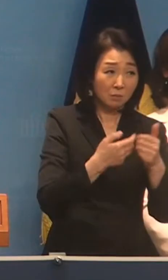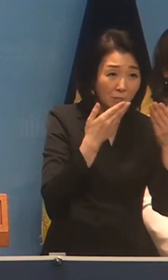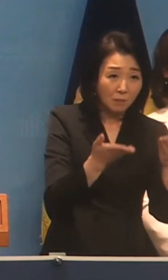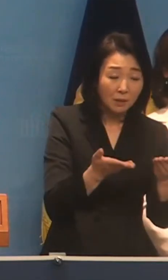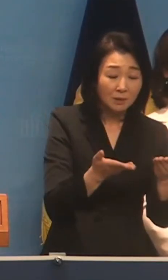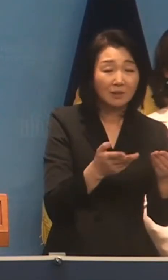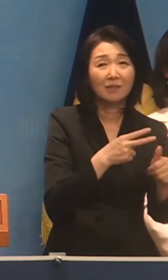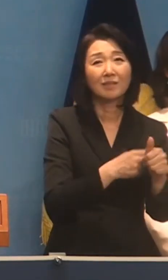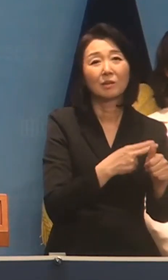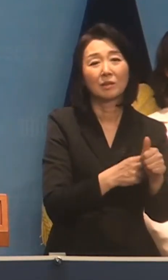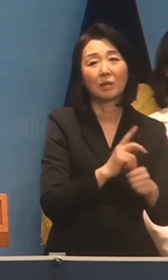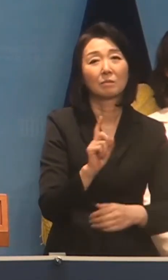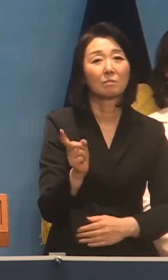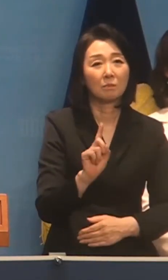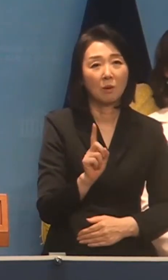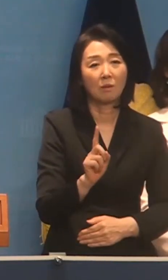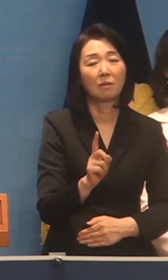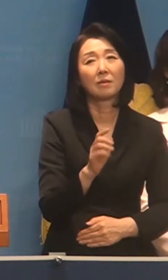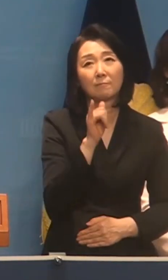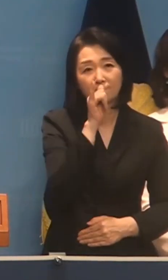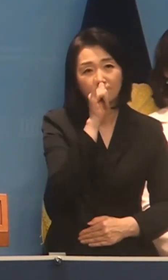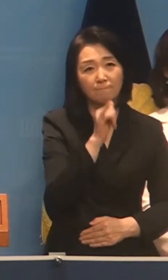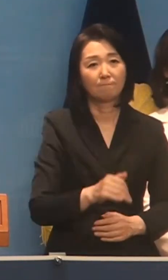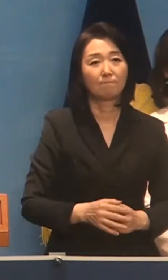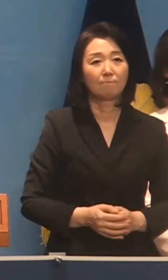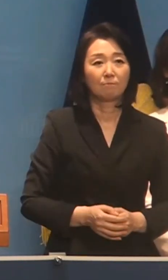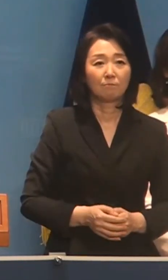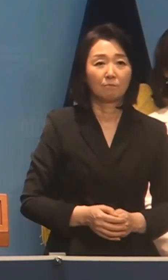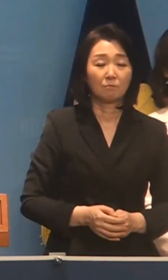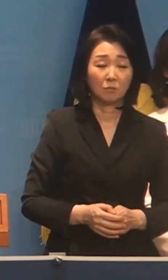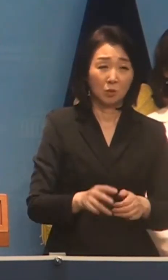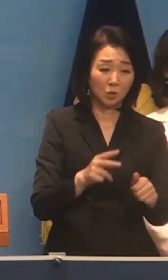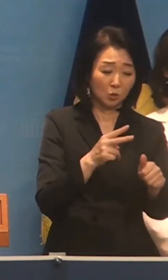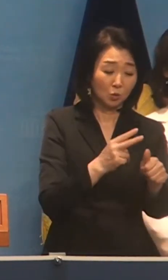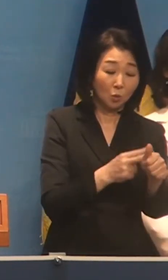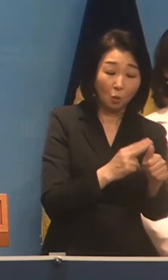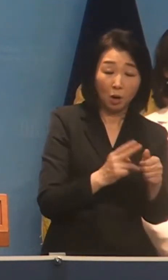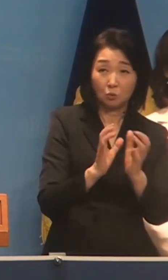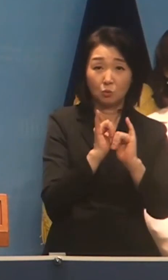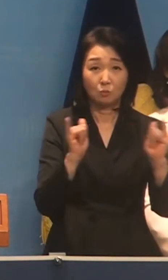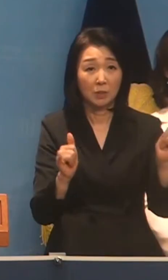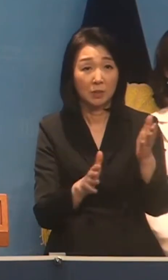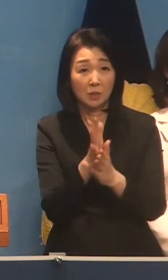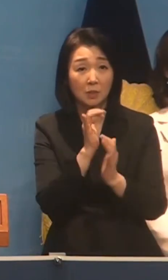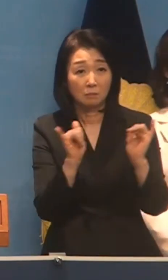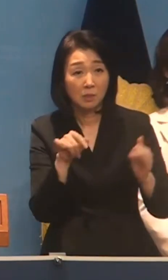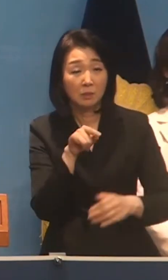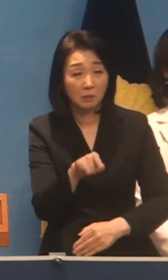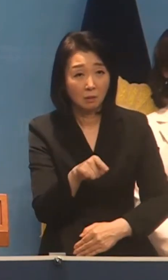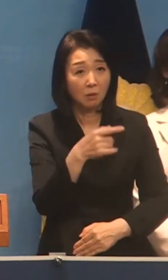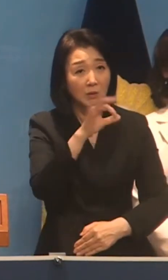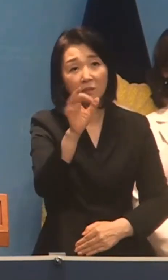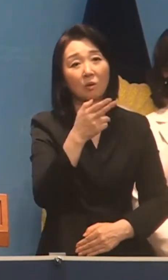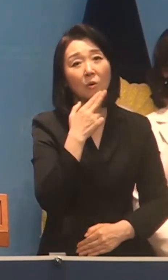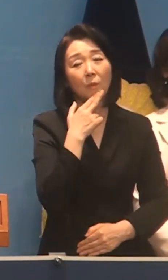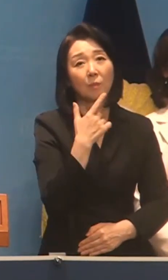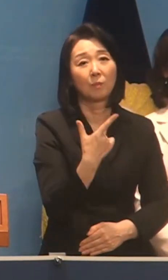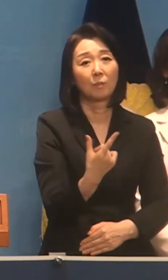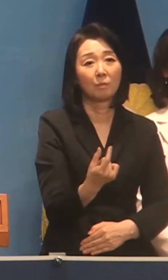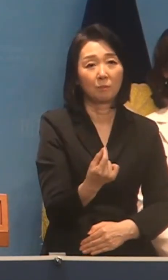받은 선생님들도 계십니다. 교원이 국민이고 시민이라는 것을 인정하지